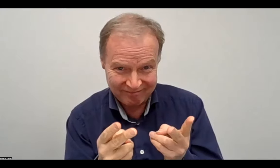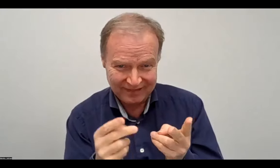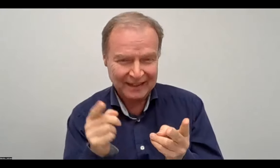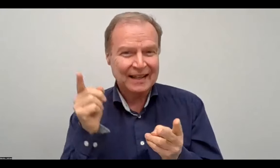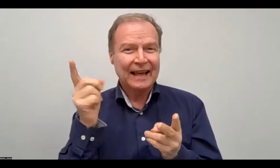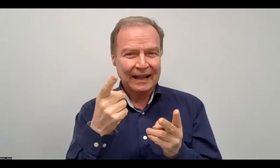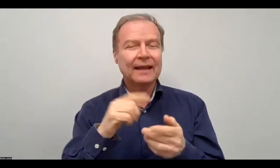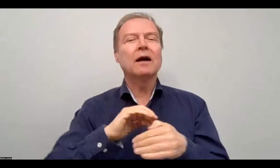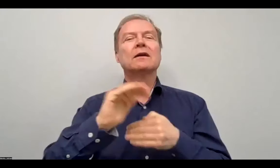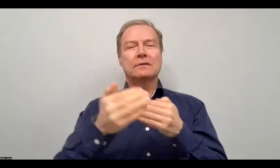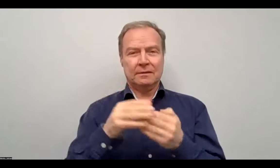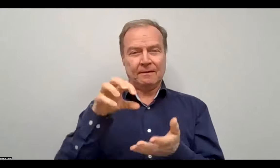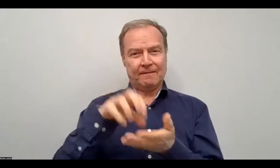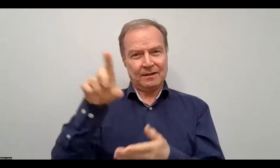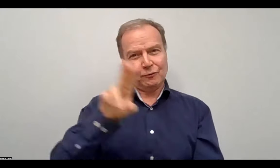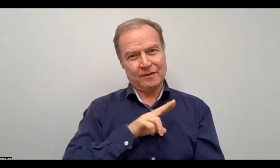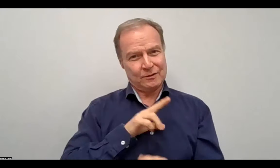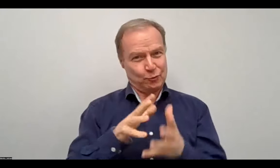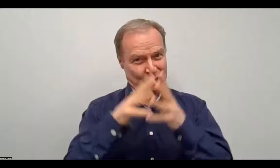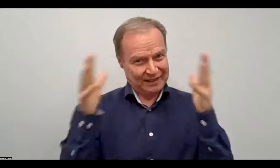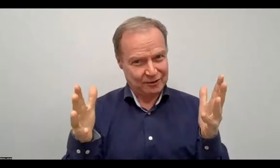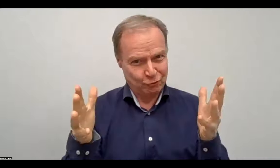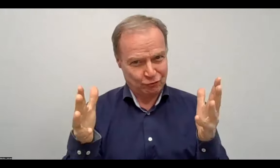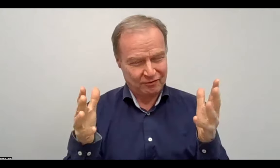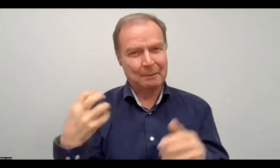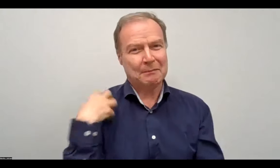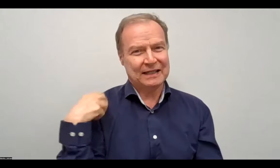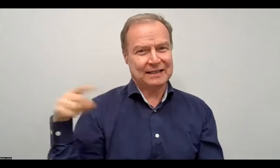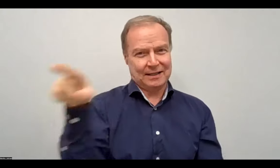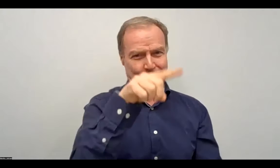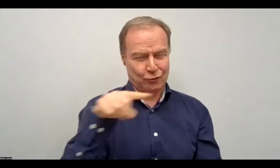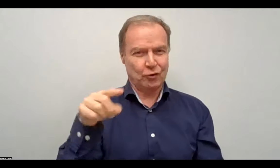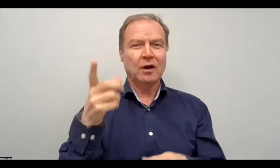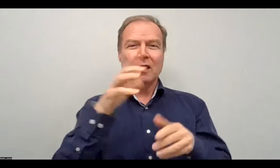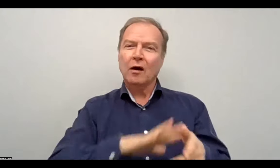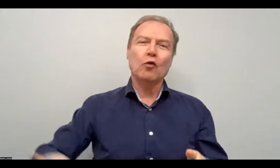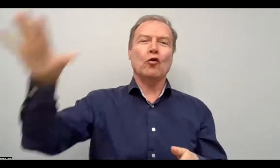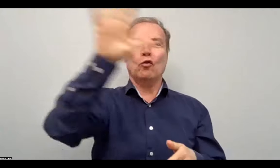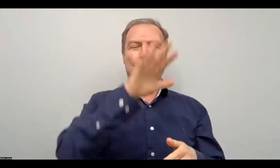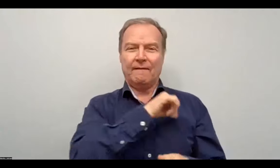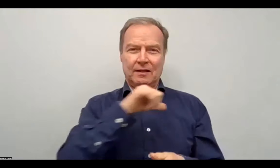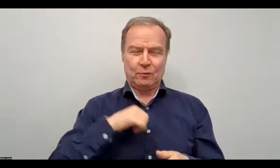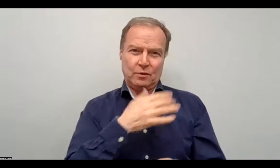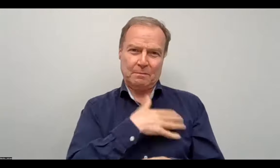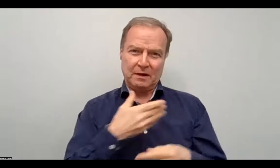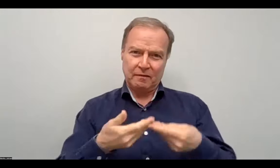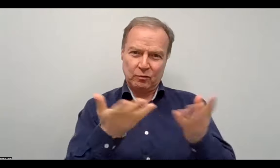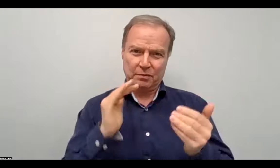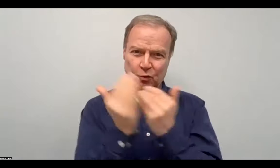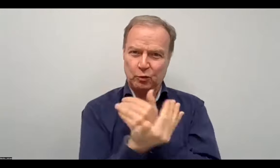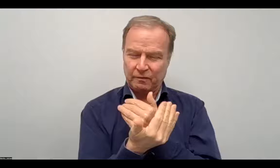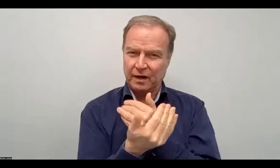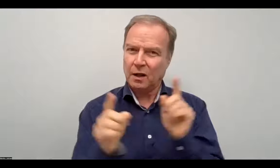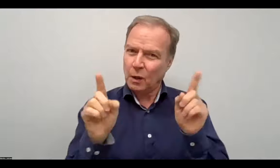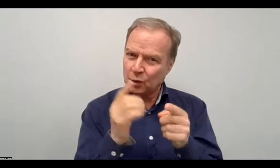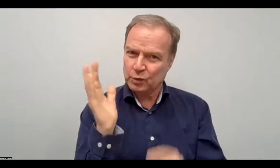rakentamista ja miten eri kanavissa, miten eri niin kuin alustoille ja myös muistetaan kuulonäkövammaiset myös heille sopivana palvelumuotona.